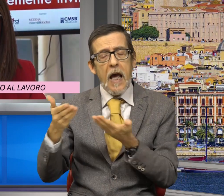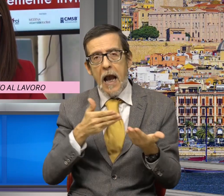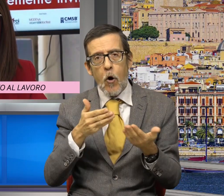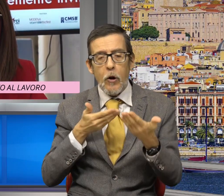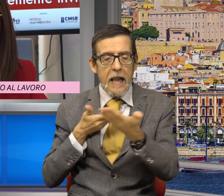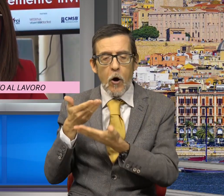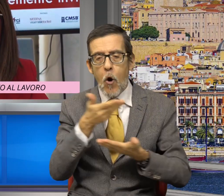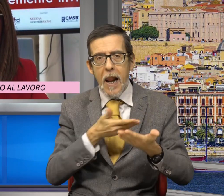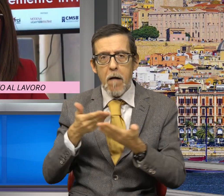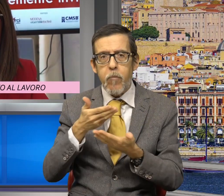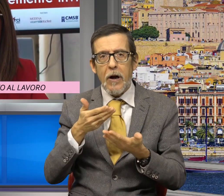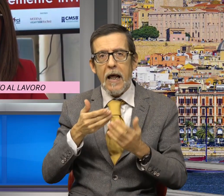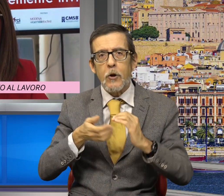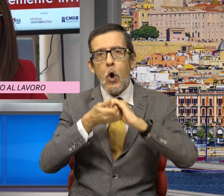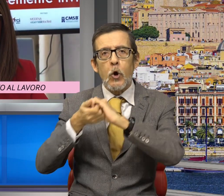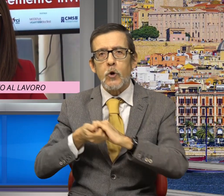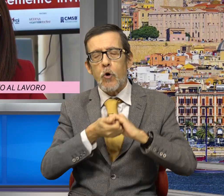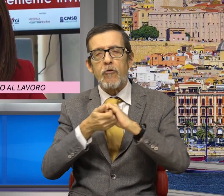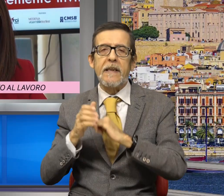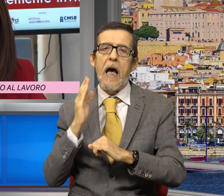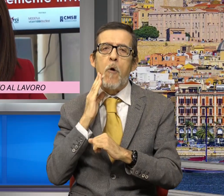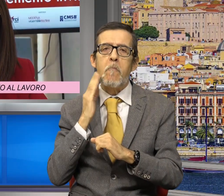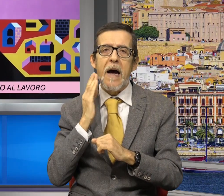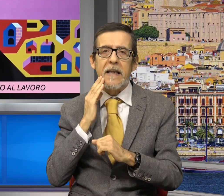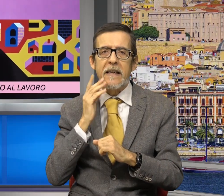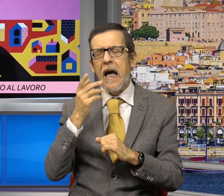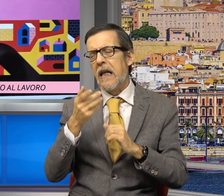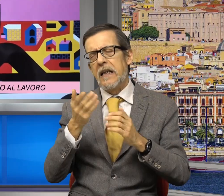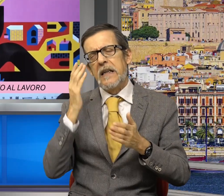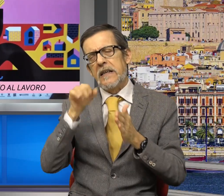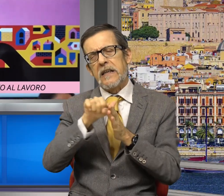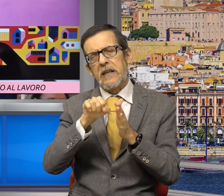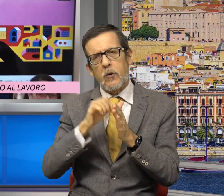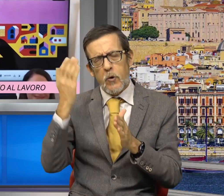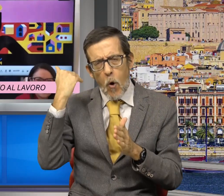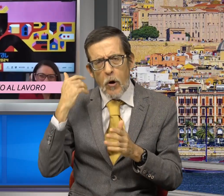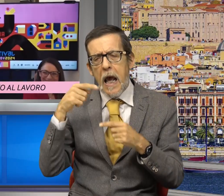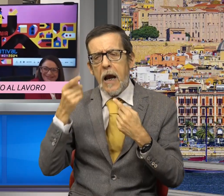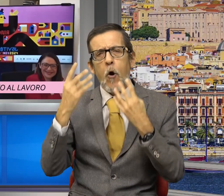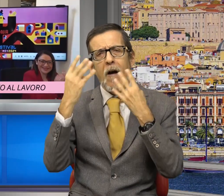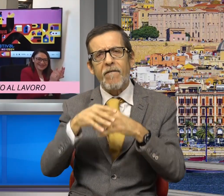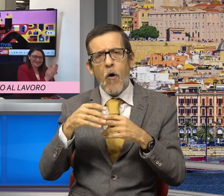società umanitaria, storica associazione di Carbonia, che ha formato e ancora forma generazioni di appassionati,